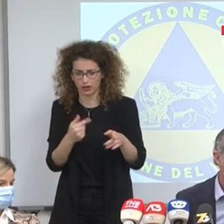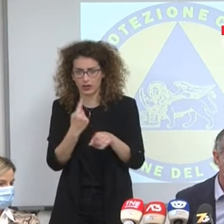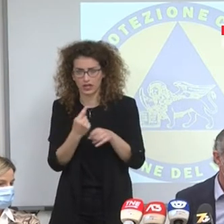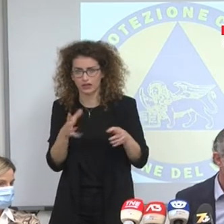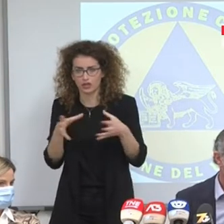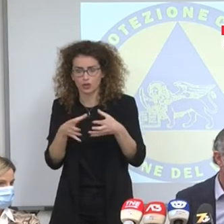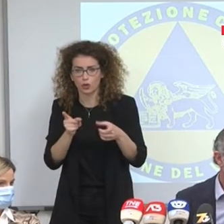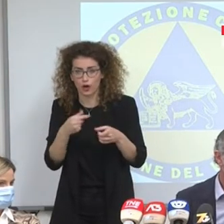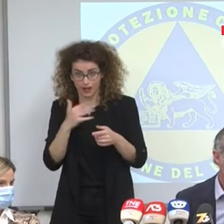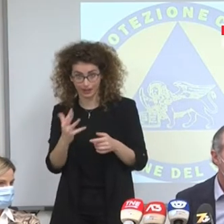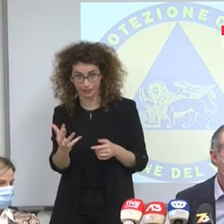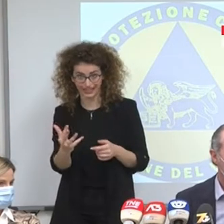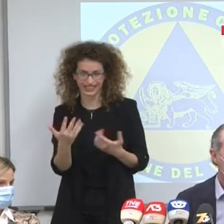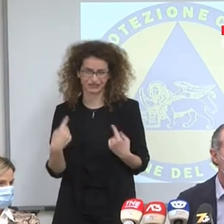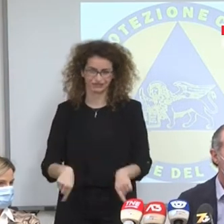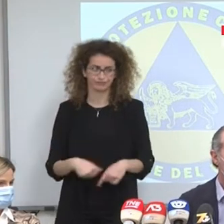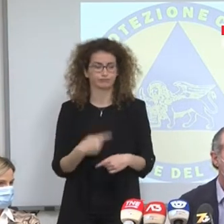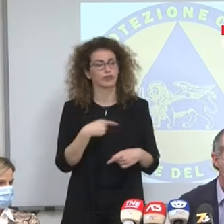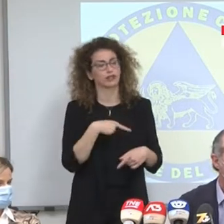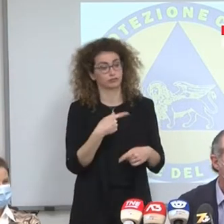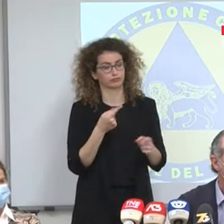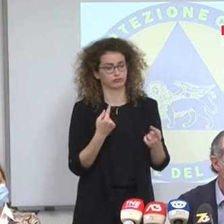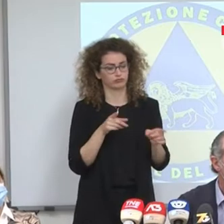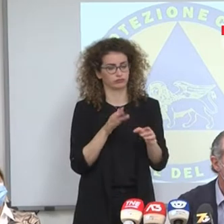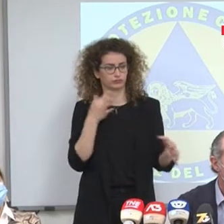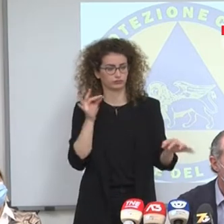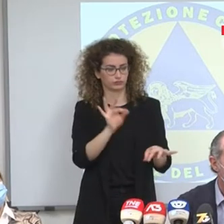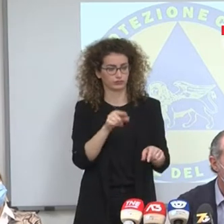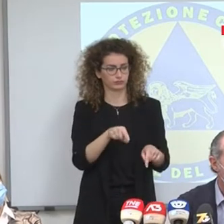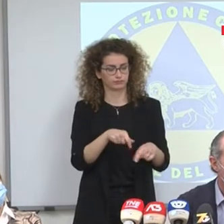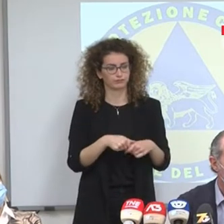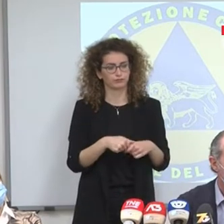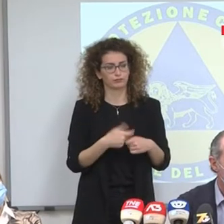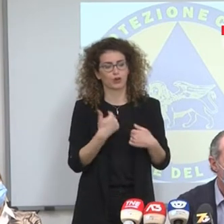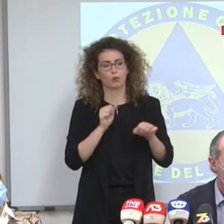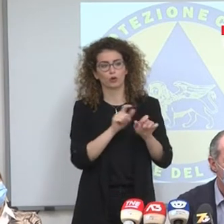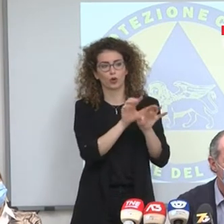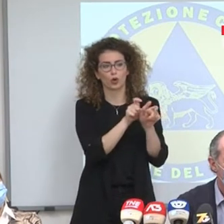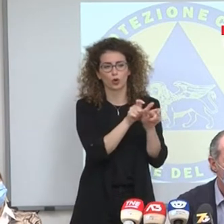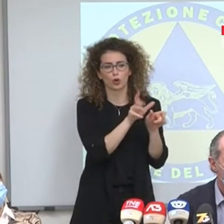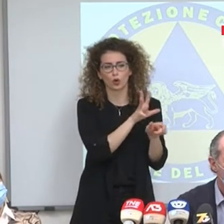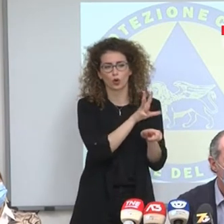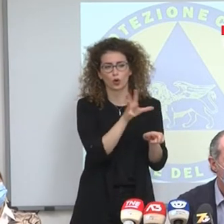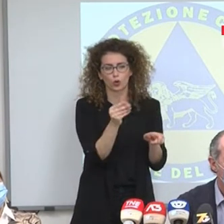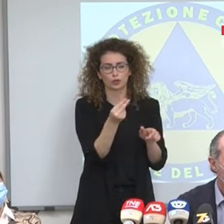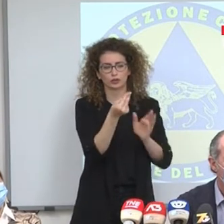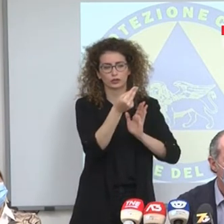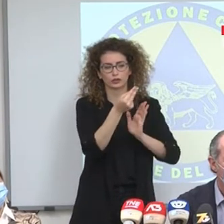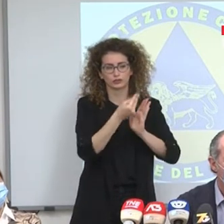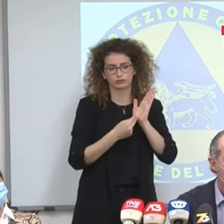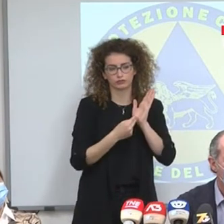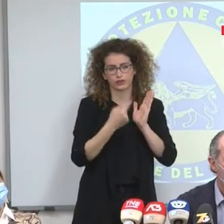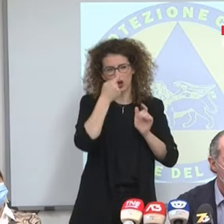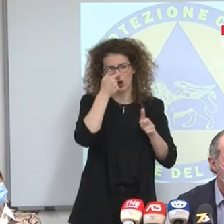No, ecco, a questo proposito, siccome magari non tutti hanno presenti quali sono le caratteristiche della zona